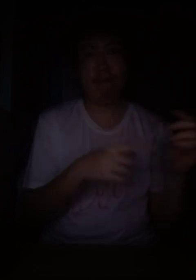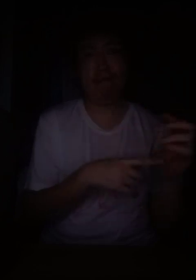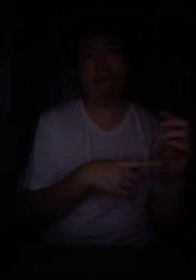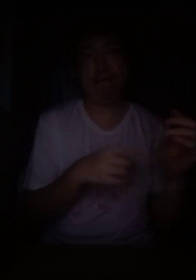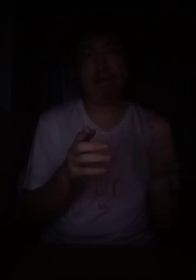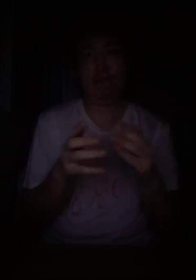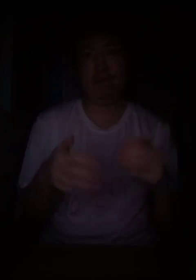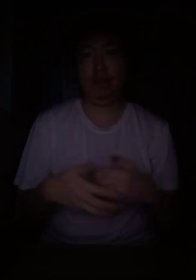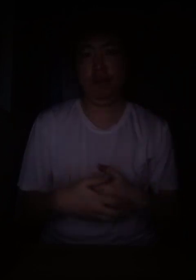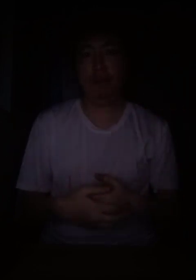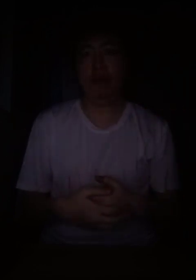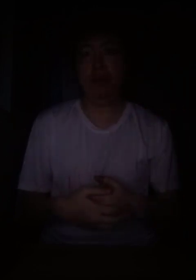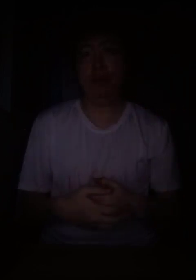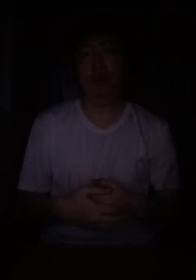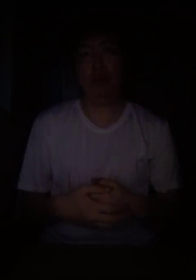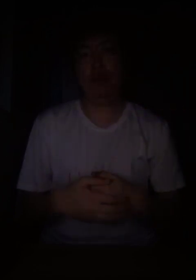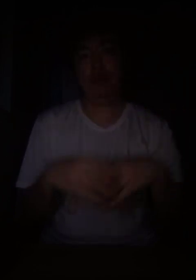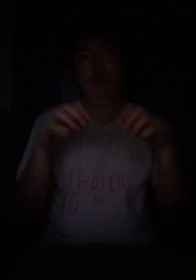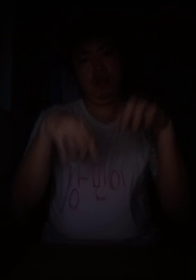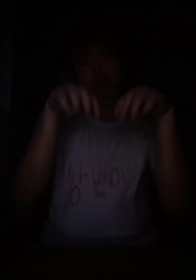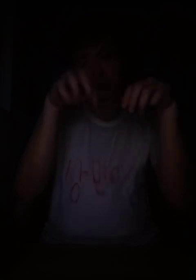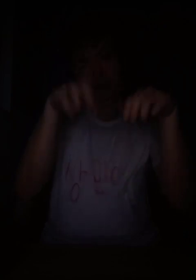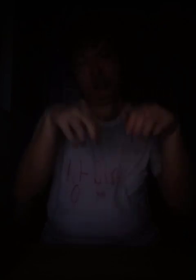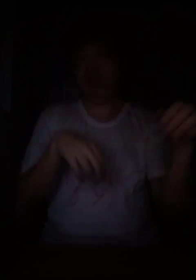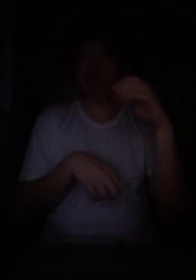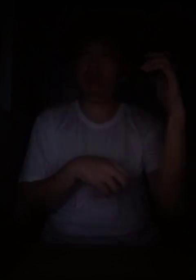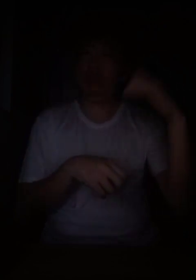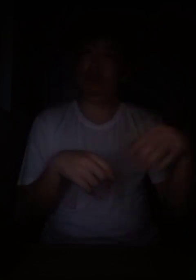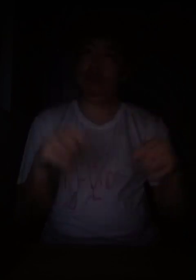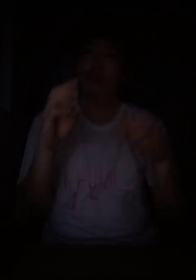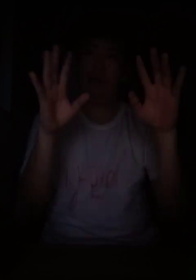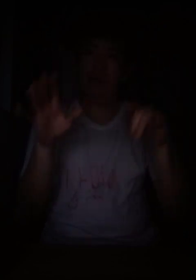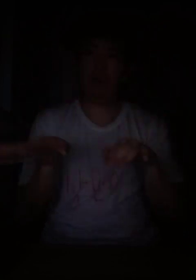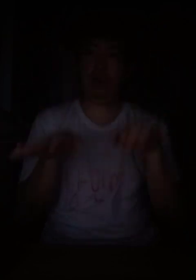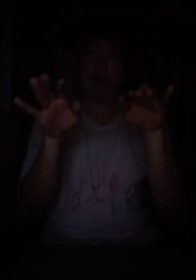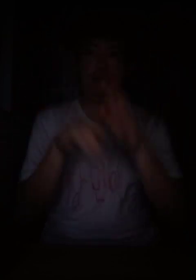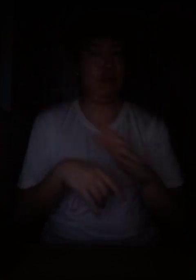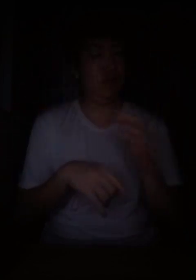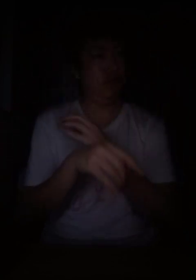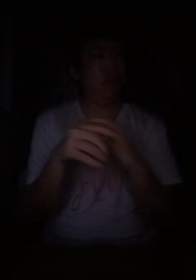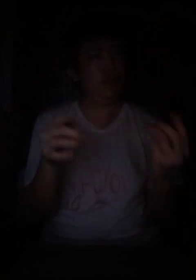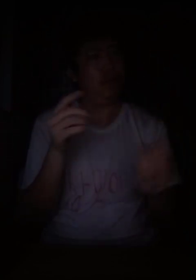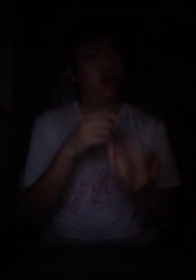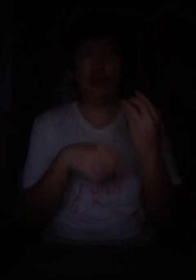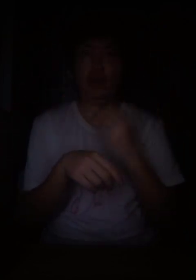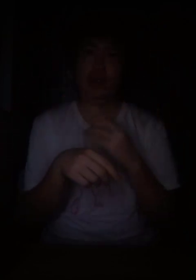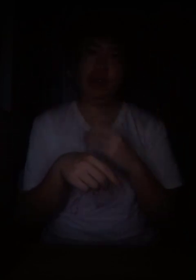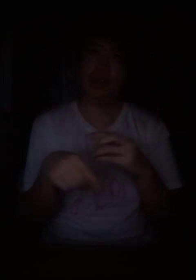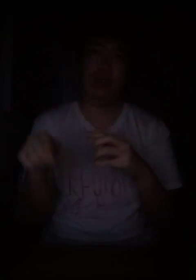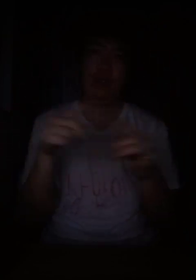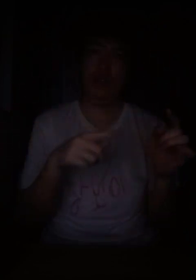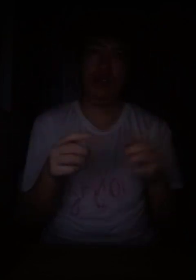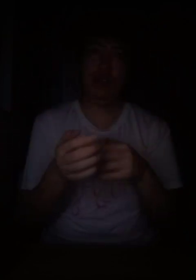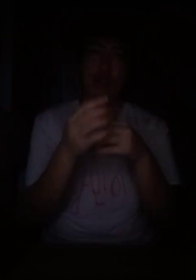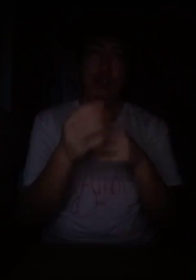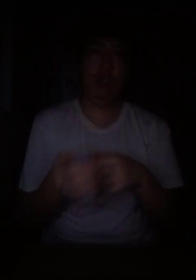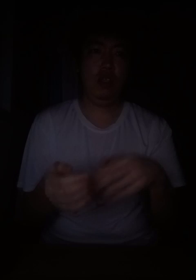됩니다. 폭우 등으로 침수 가능성이 있을 때는 건물 관리사무소 등이 고층에 승강기를 세운 뒤